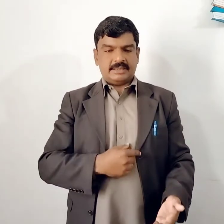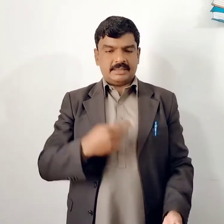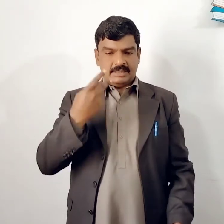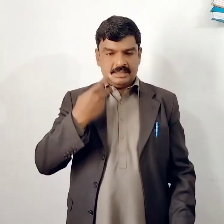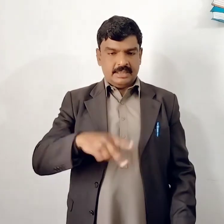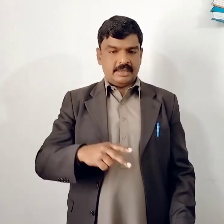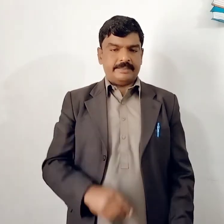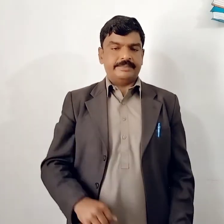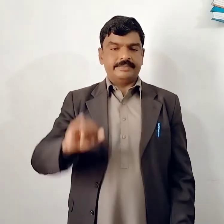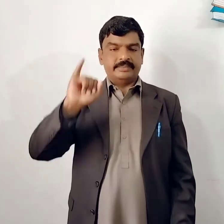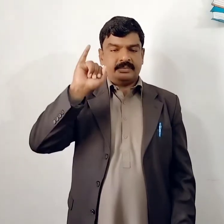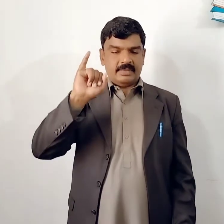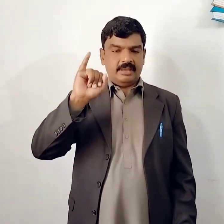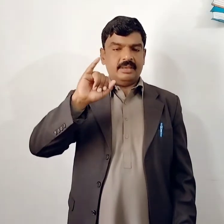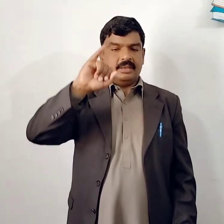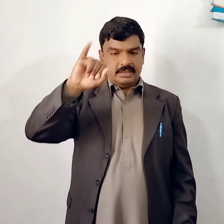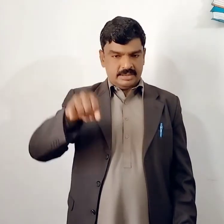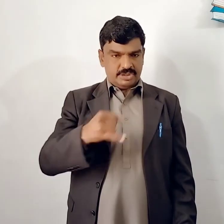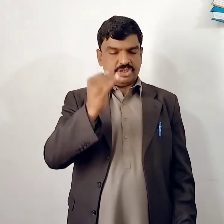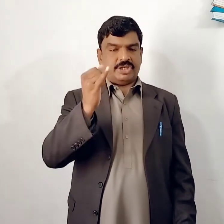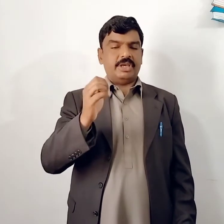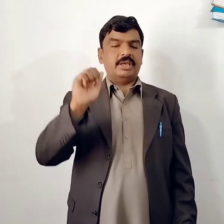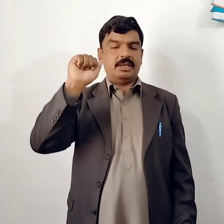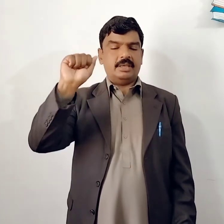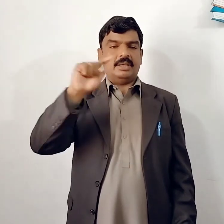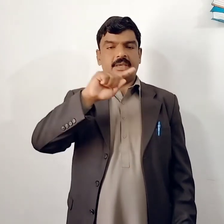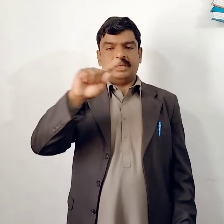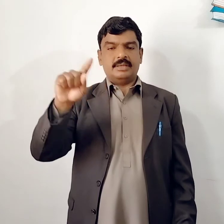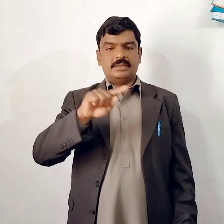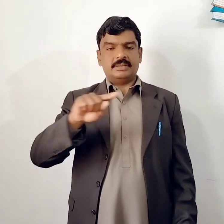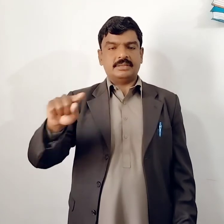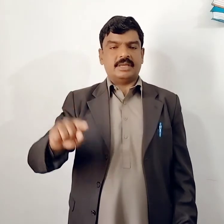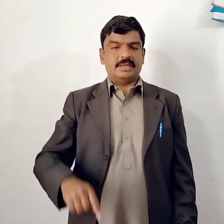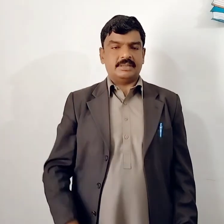नाम EJAZ।